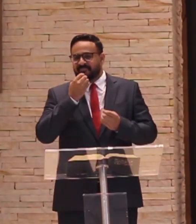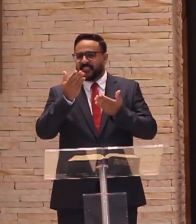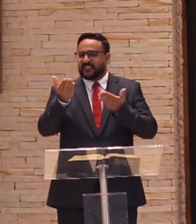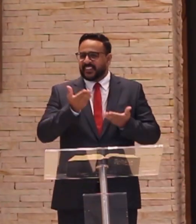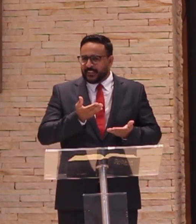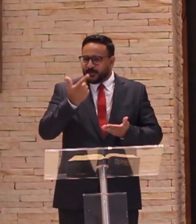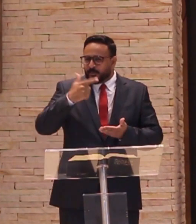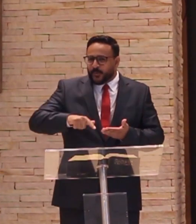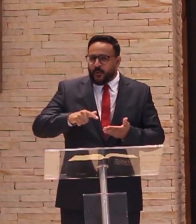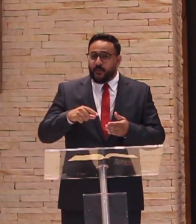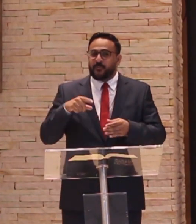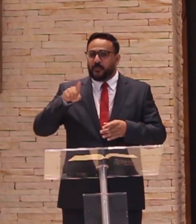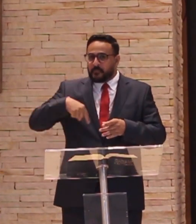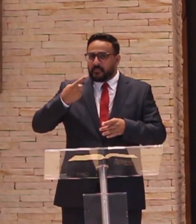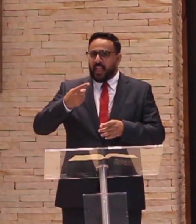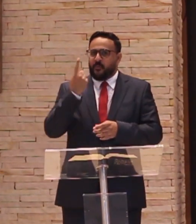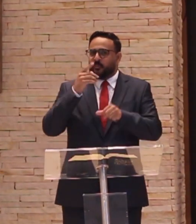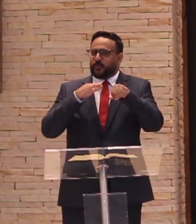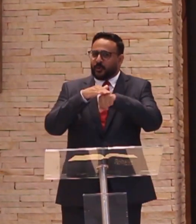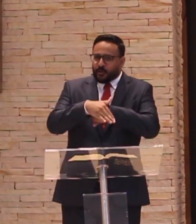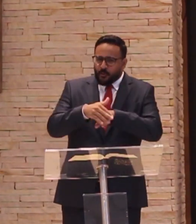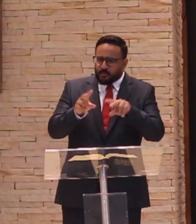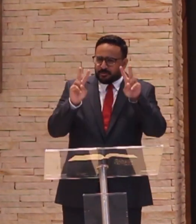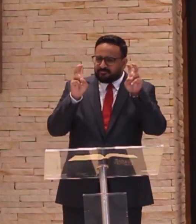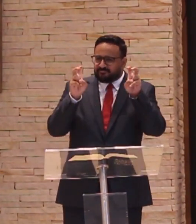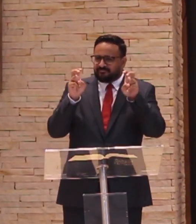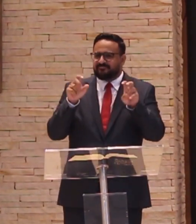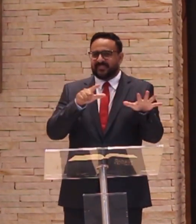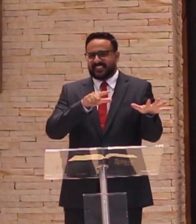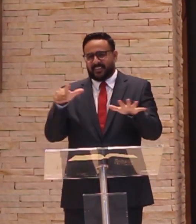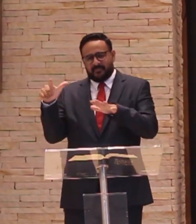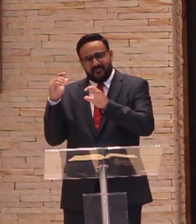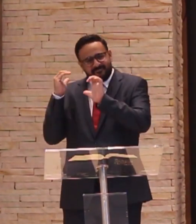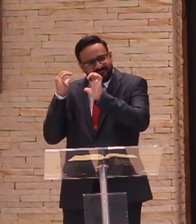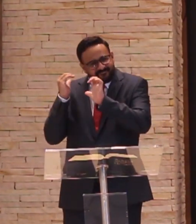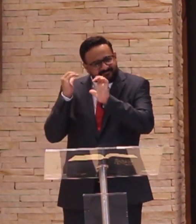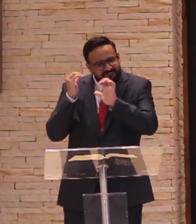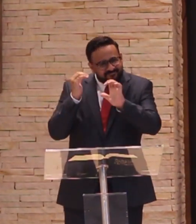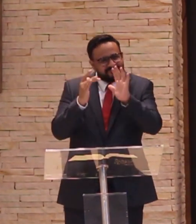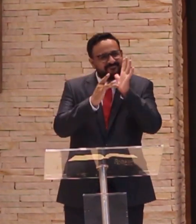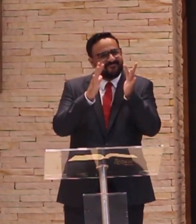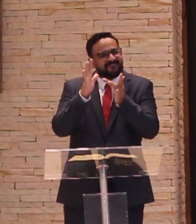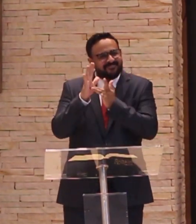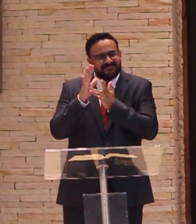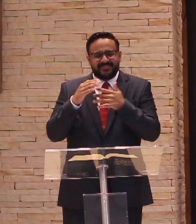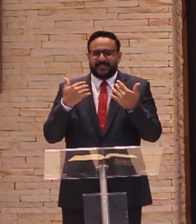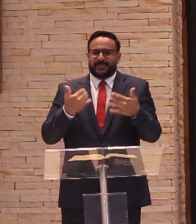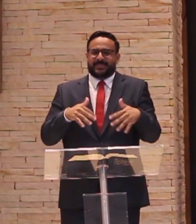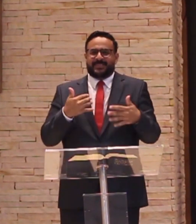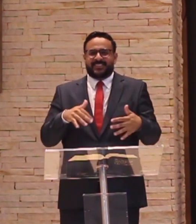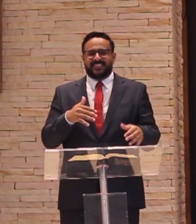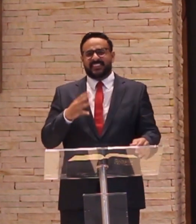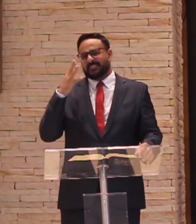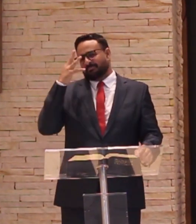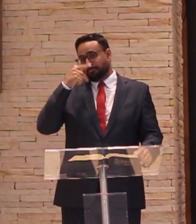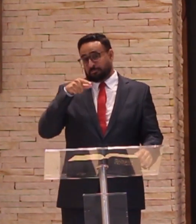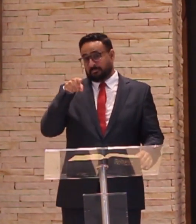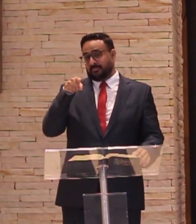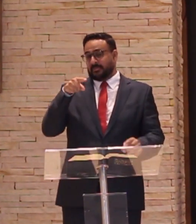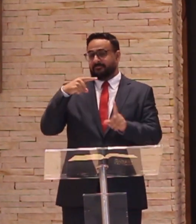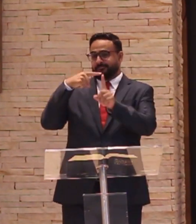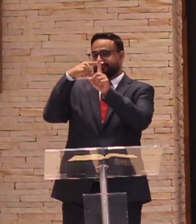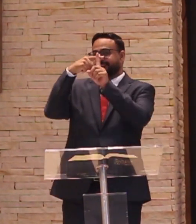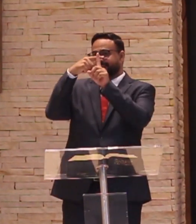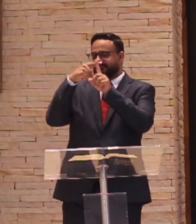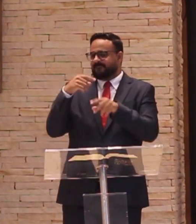Olá, tudo bem? Sejam bem-vindos a mais uma noite da nossa Semana Santa Especial, a